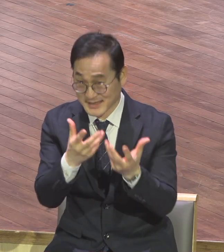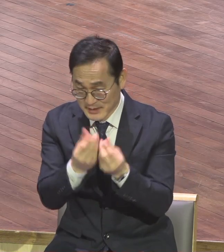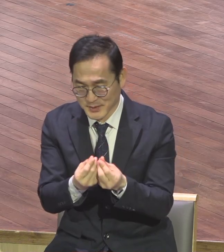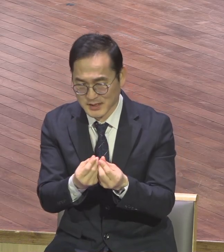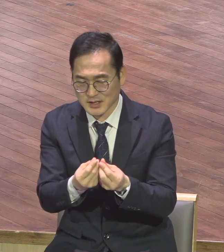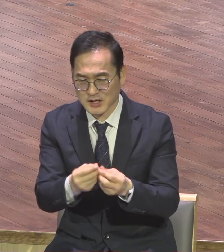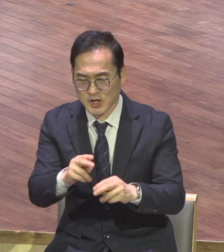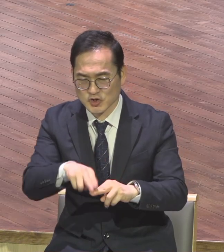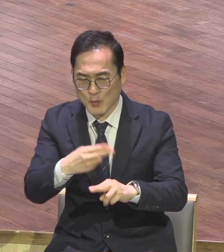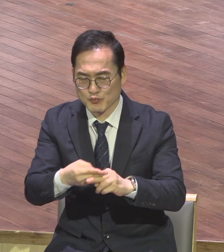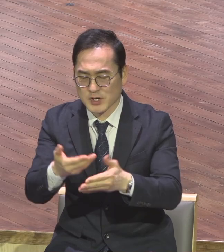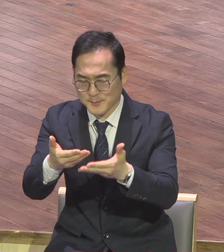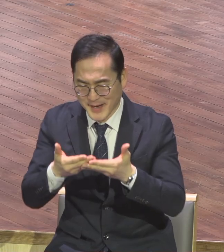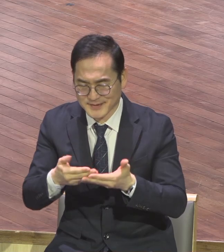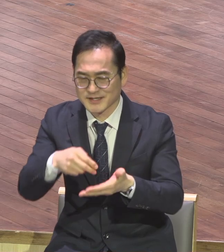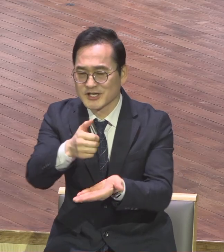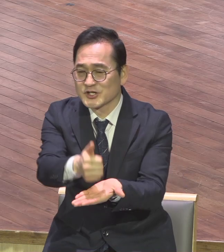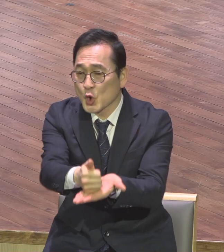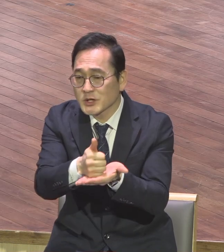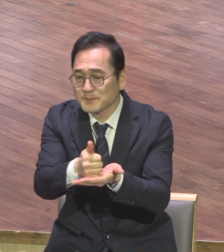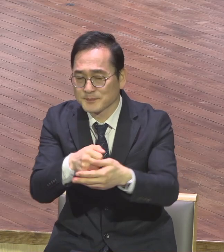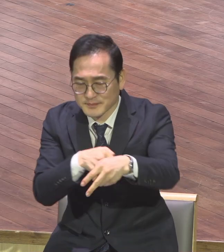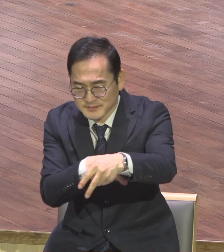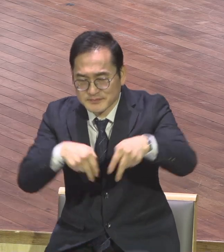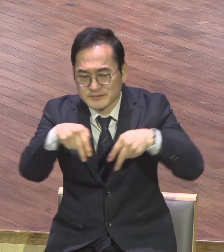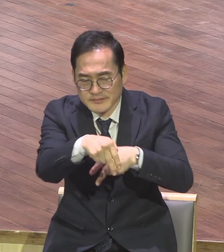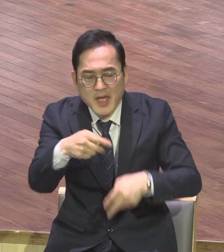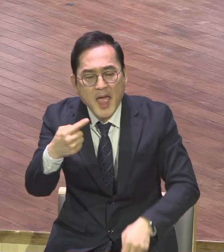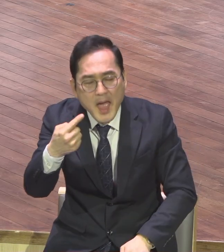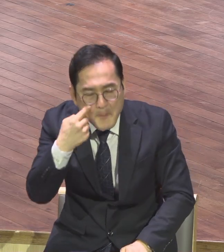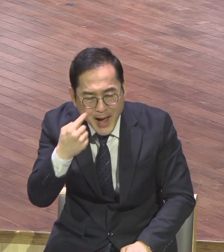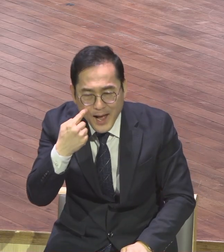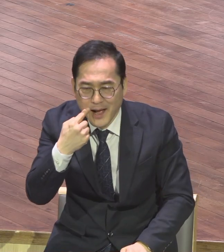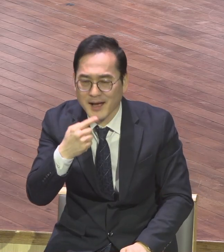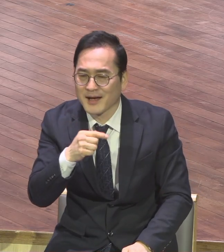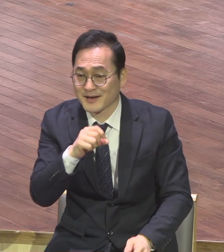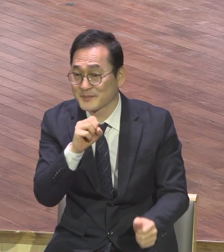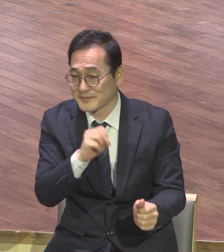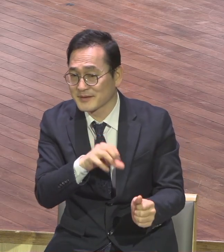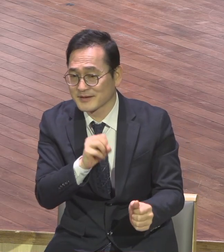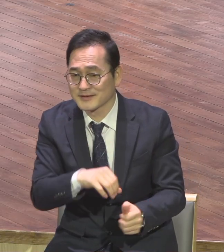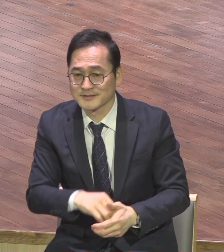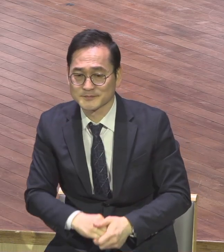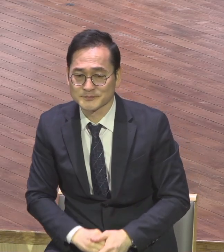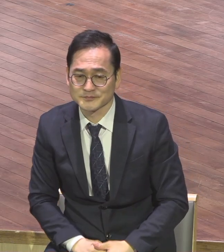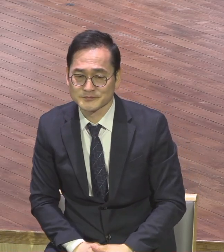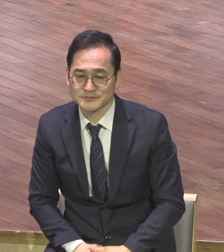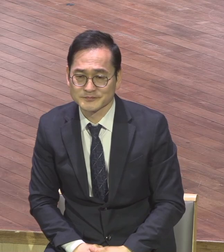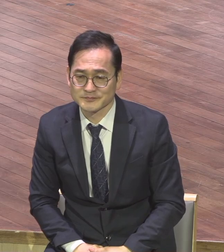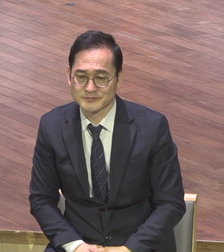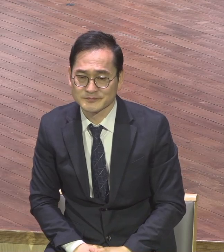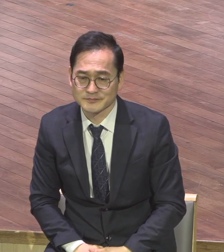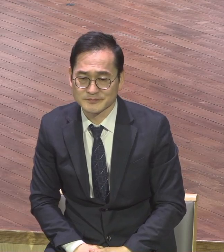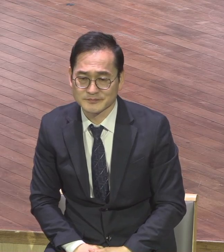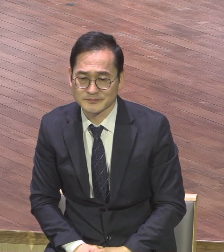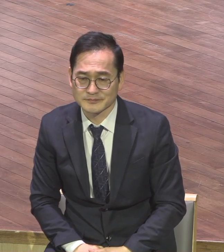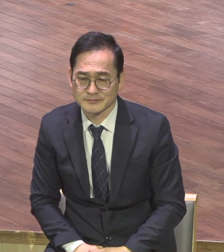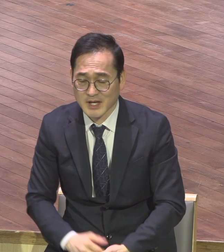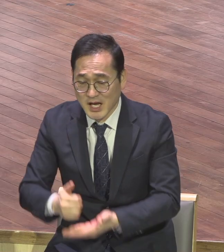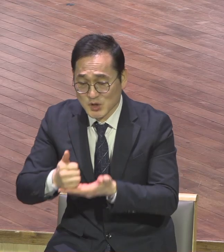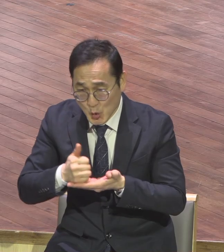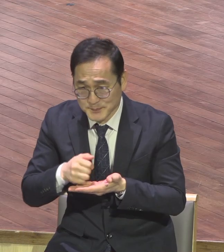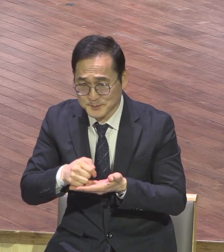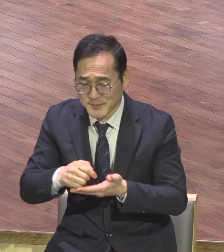받는 고객 입장이 되어보라 라고 권했어요. 고객 입장이 되어봐라. 당신이